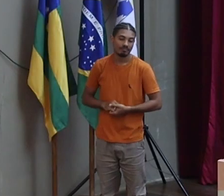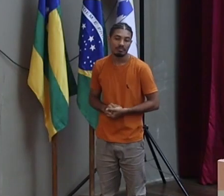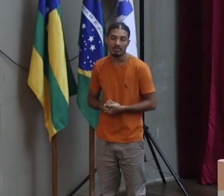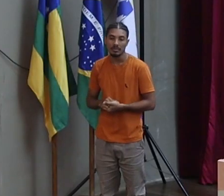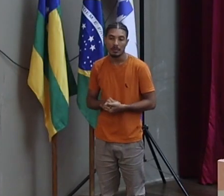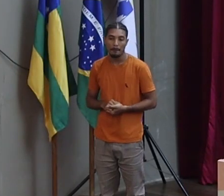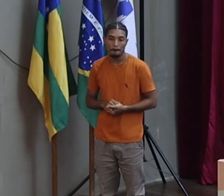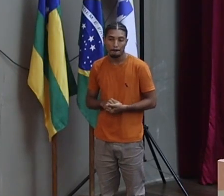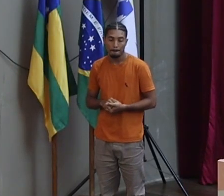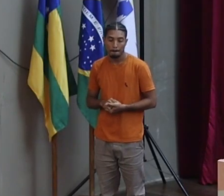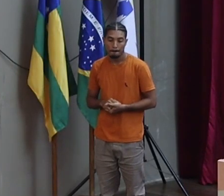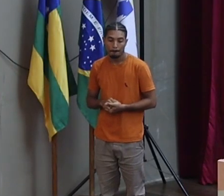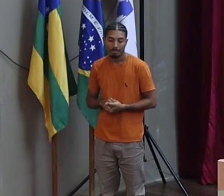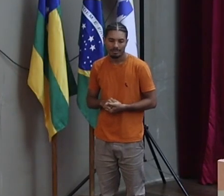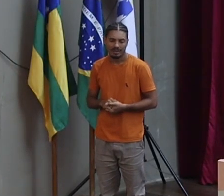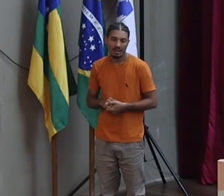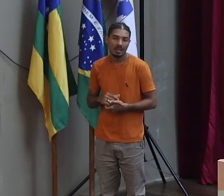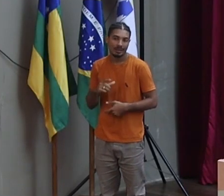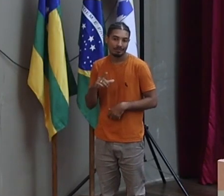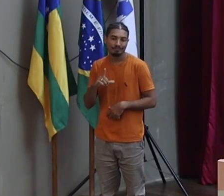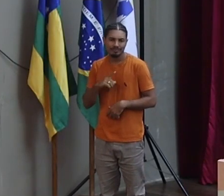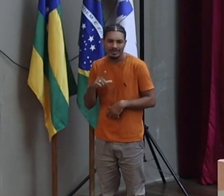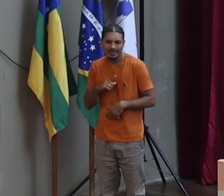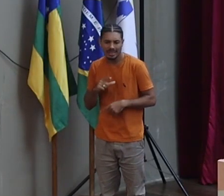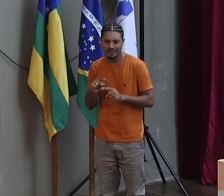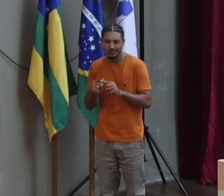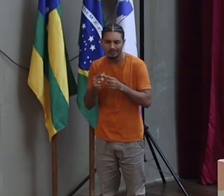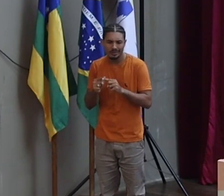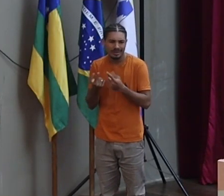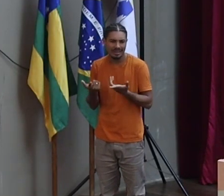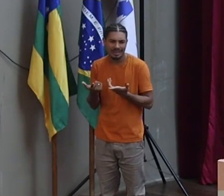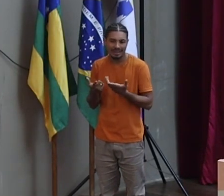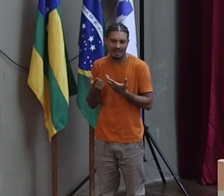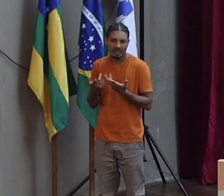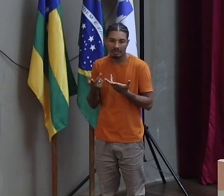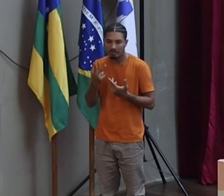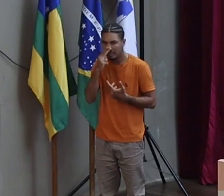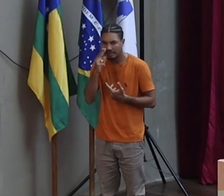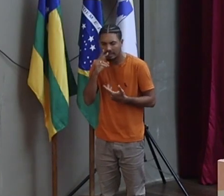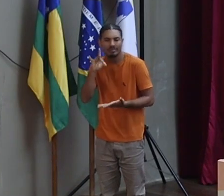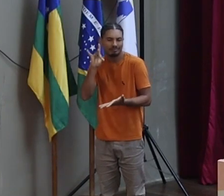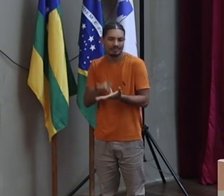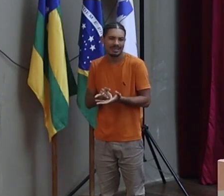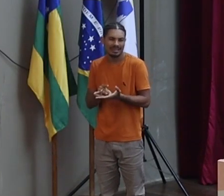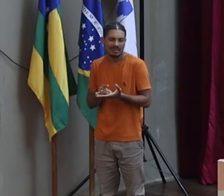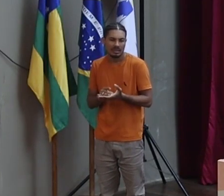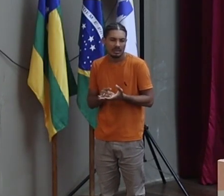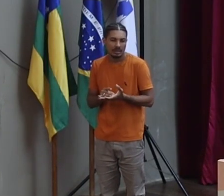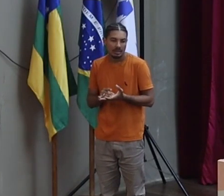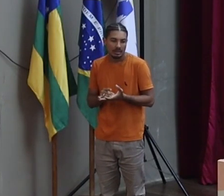né? E isso faz todo sentido. Parece não, é mesmo, né? É um olhar